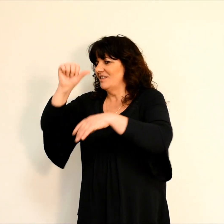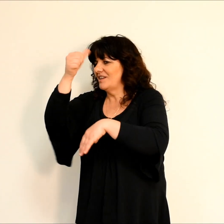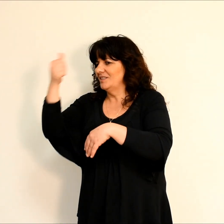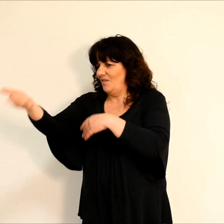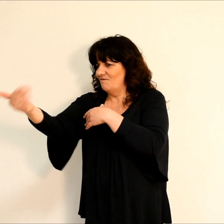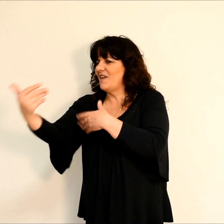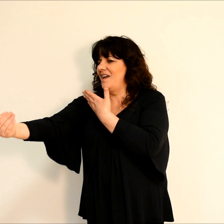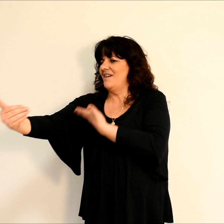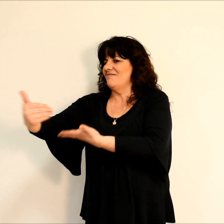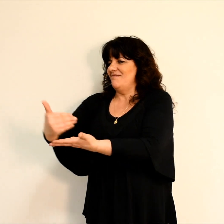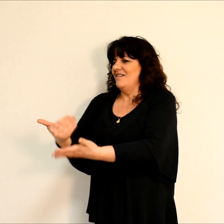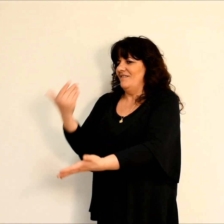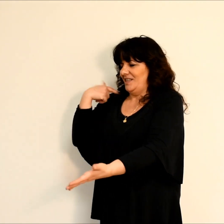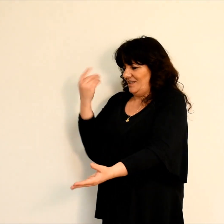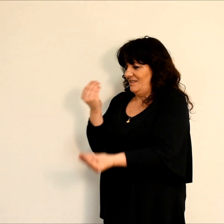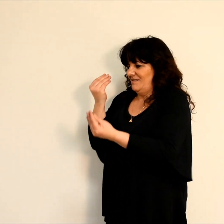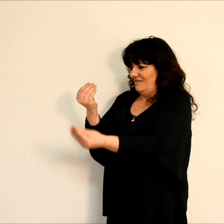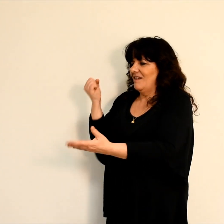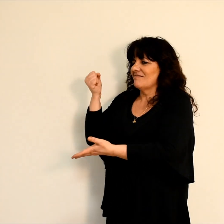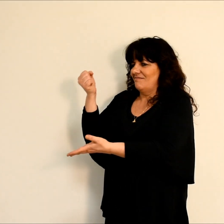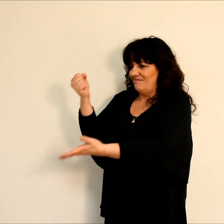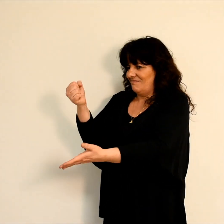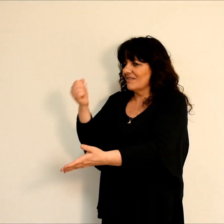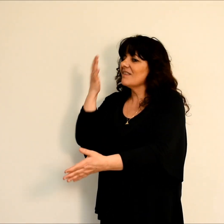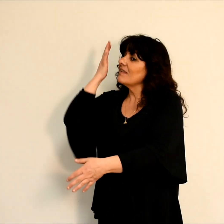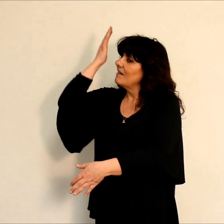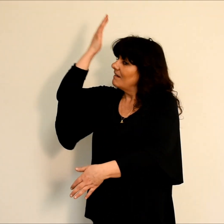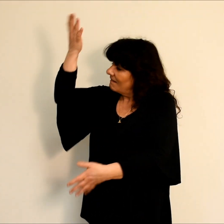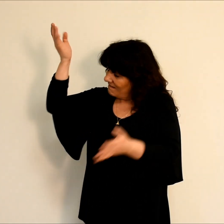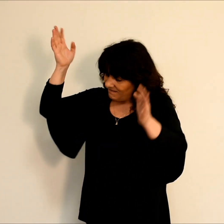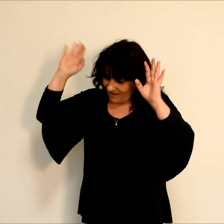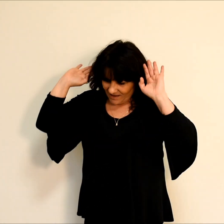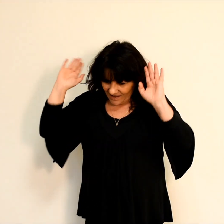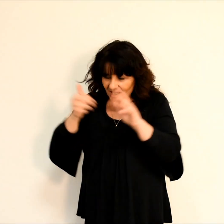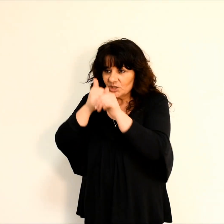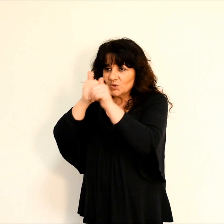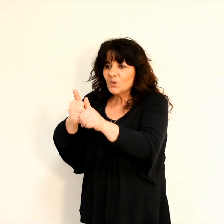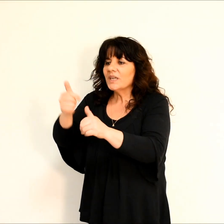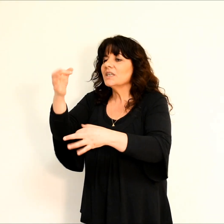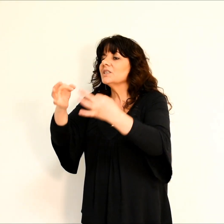Le Seigneur rendra à chacun selon sa justice et sa fidélité.